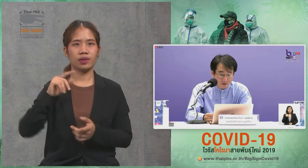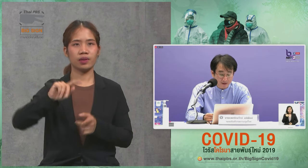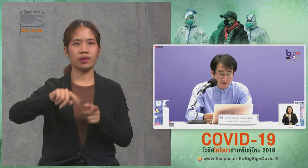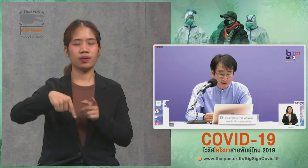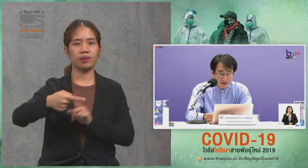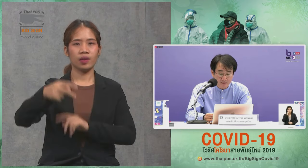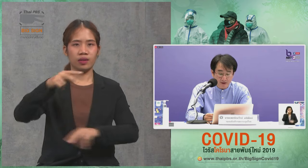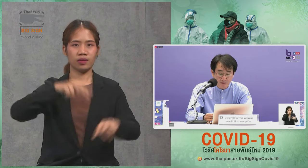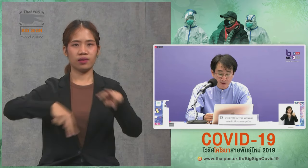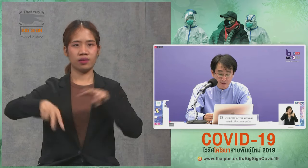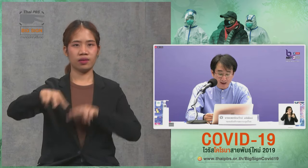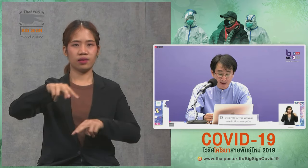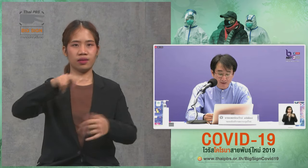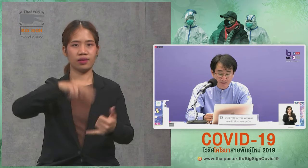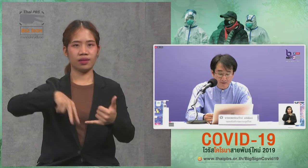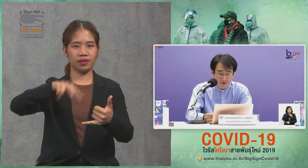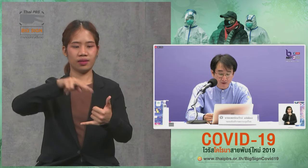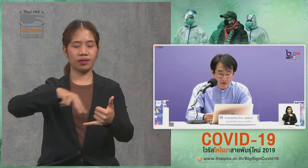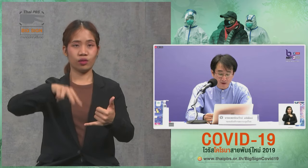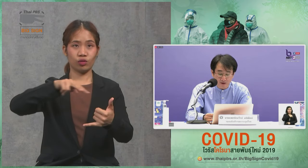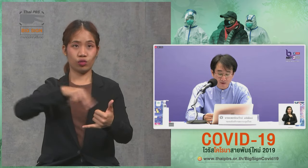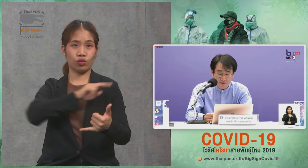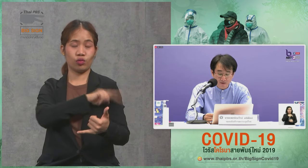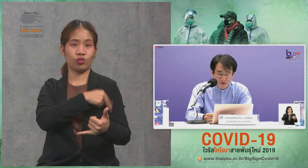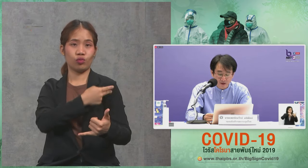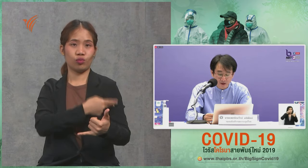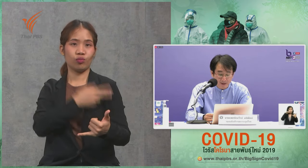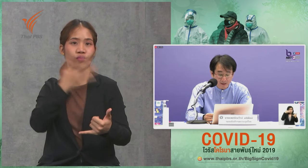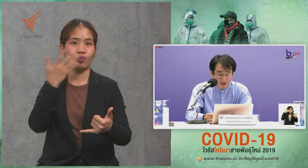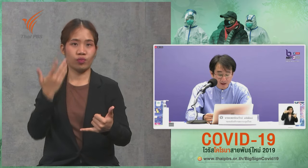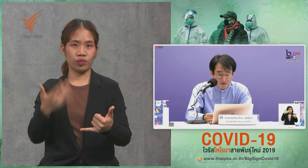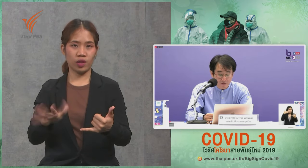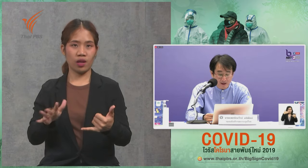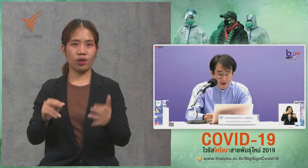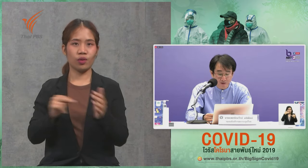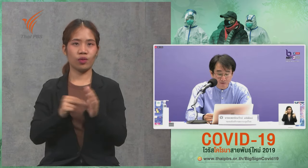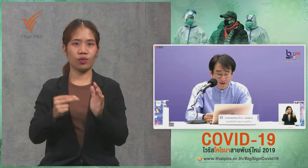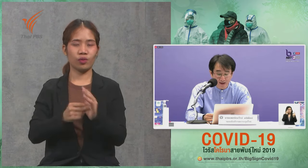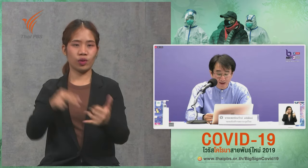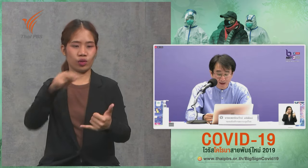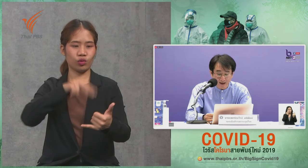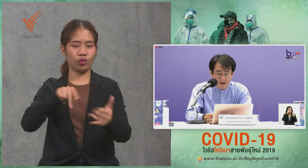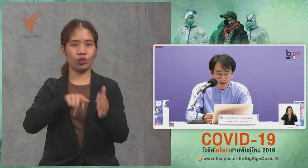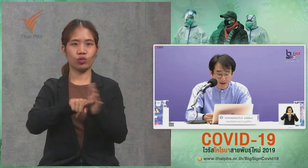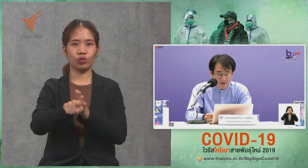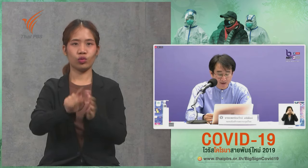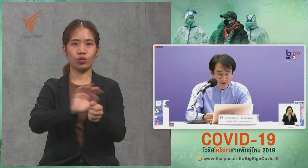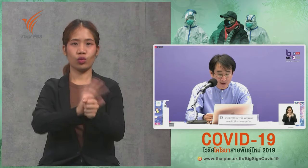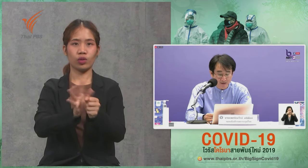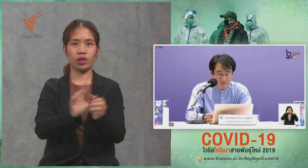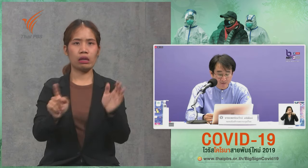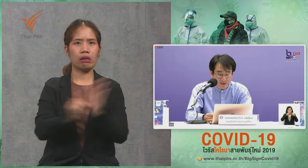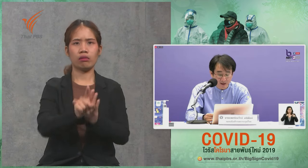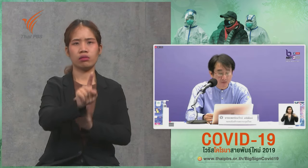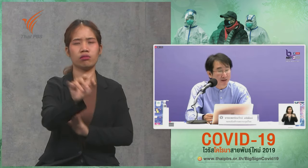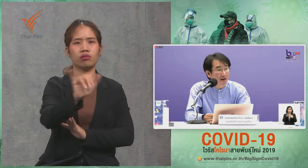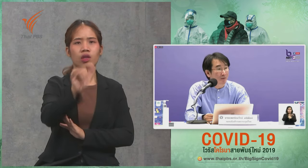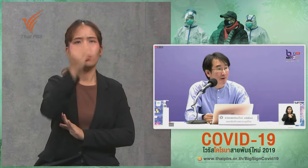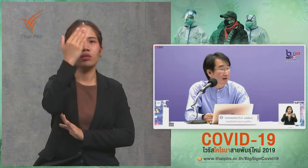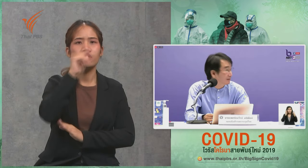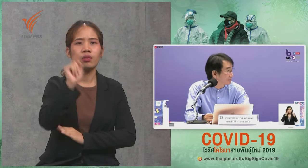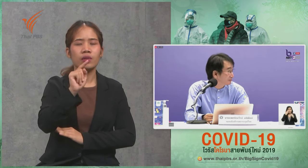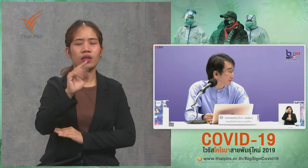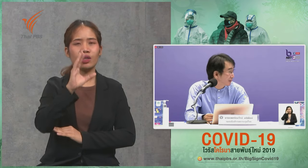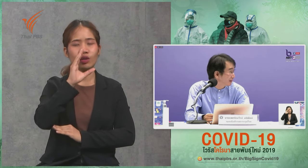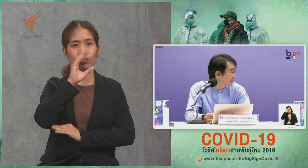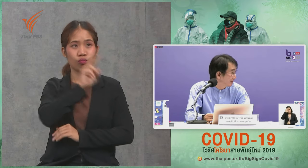ได้ไปตรวจนะครับที่โรงพยาบาลแล้วก็ไม่ได้มีการตรวจหาโควิดในครั้งแรกนะครับเนื่องจาก แพทย์พิจารณา